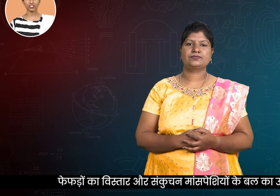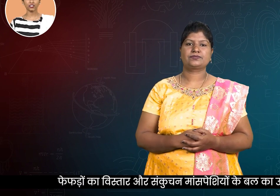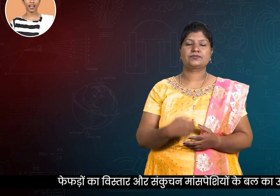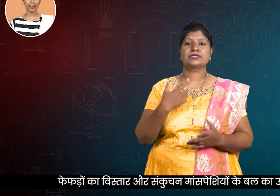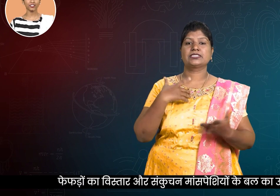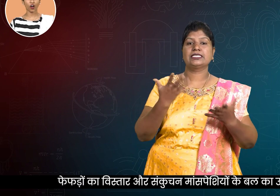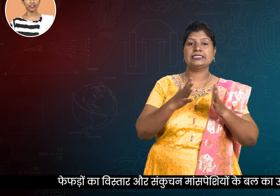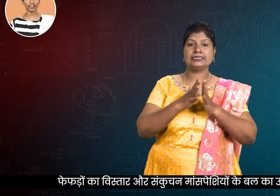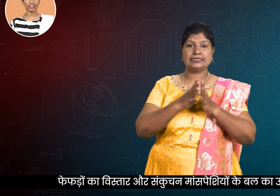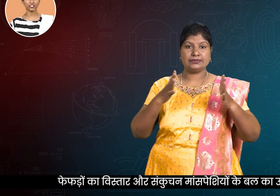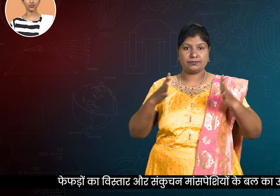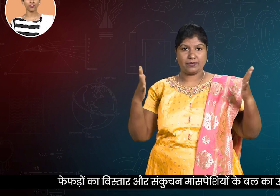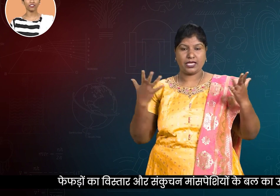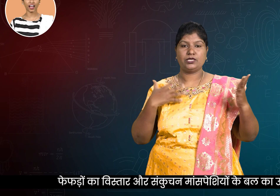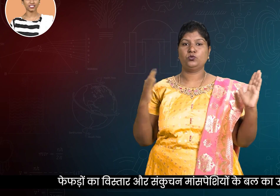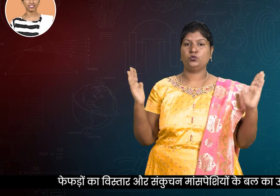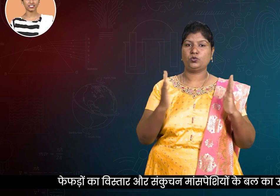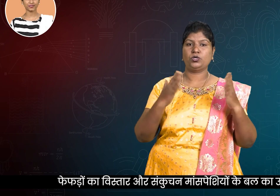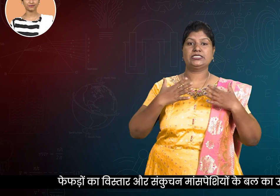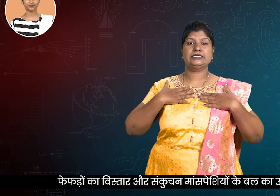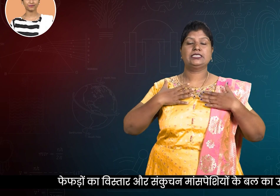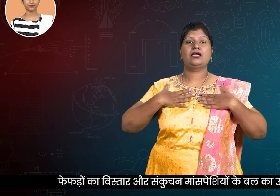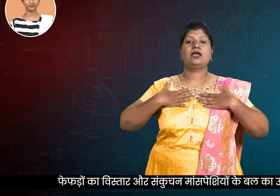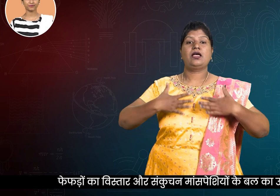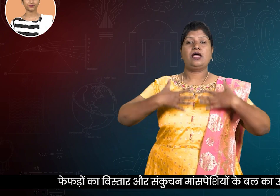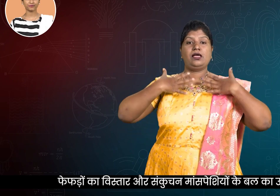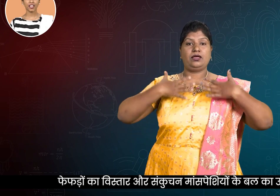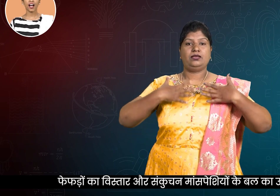फेफड़ों का विस्तार और संकुचन